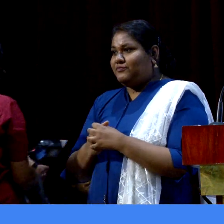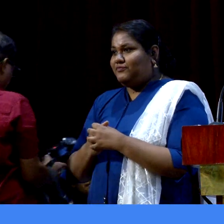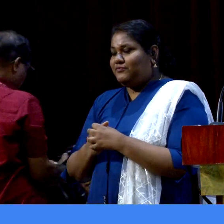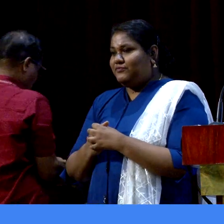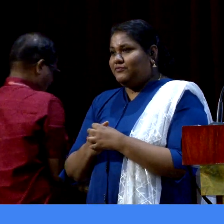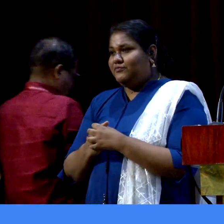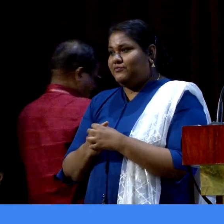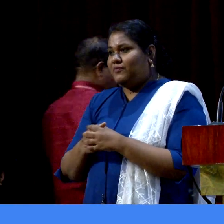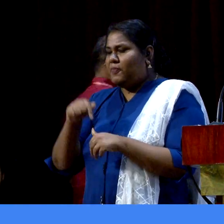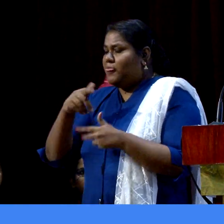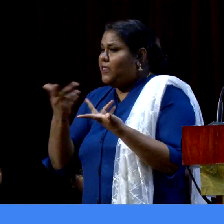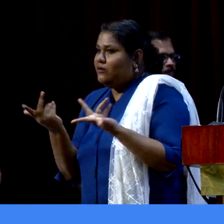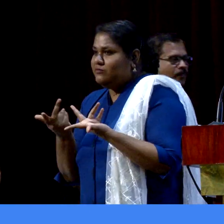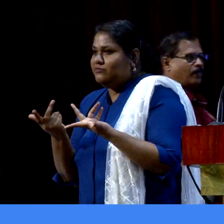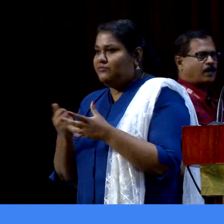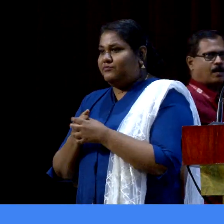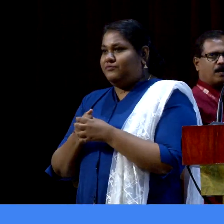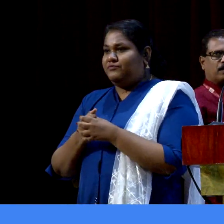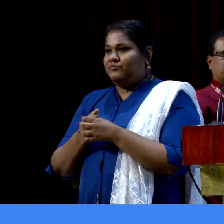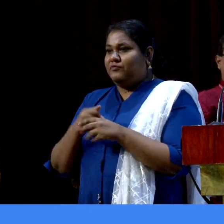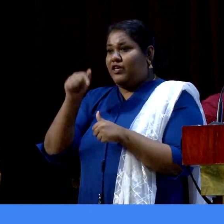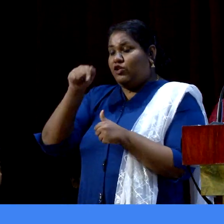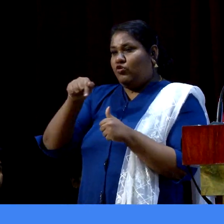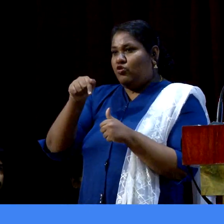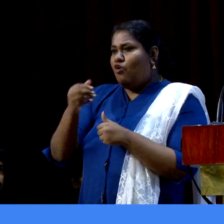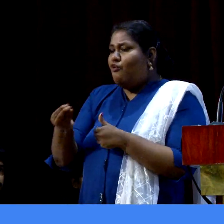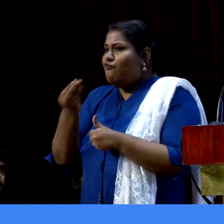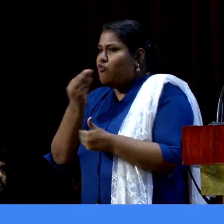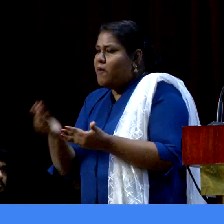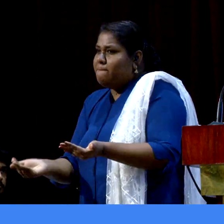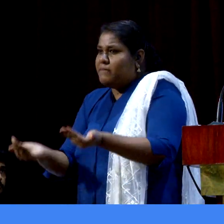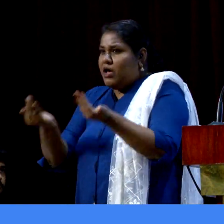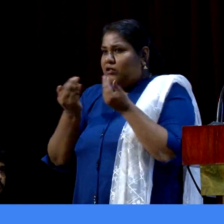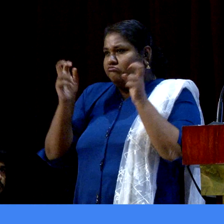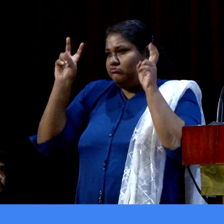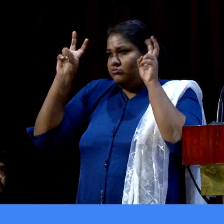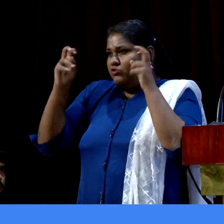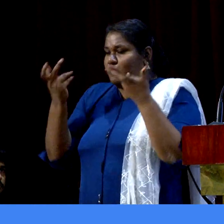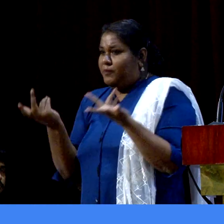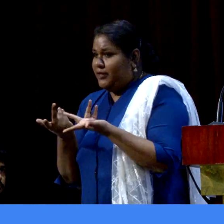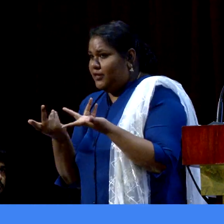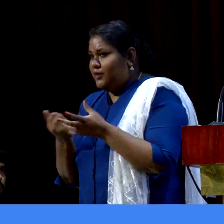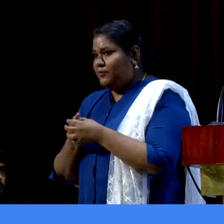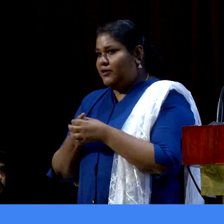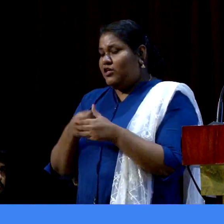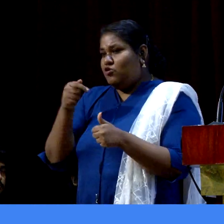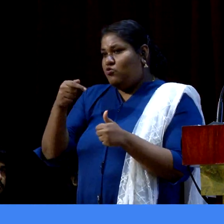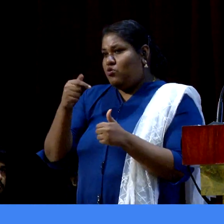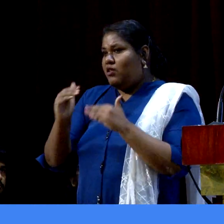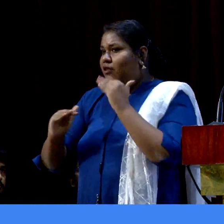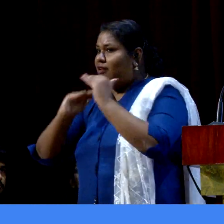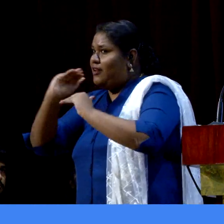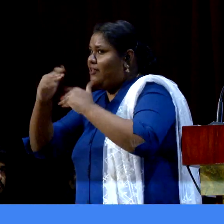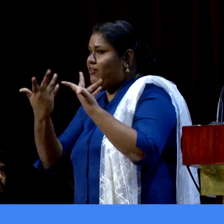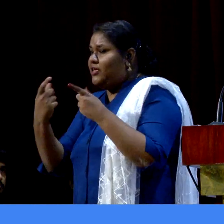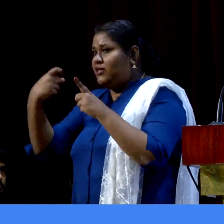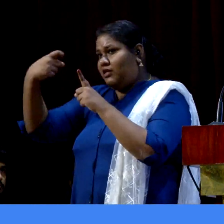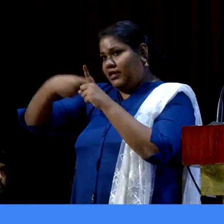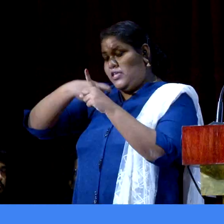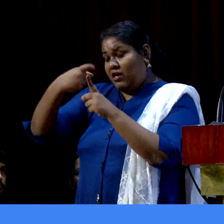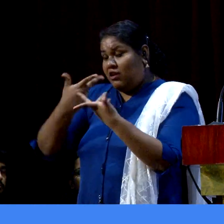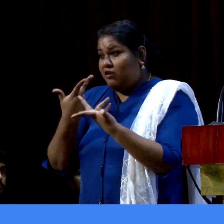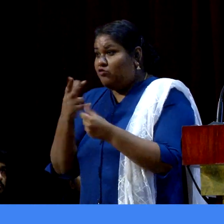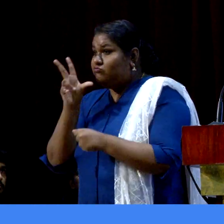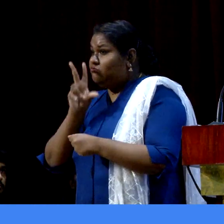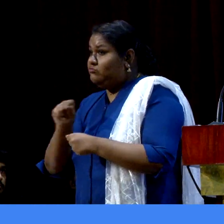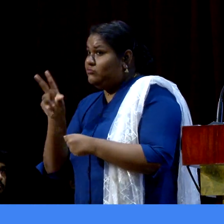விரும்புகிறேன். இந்த உணவின் பாதுகாப்பு சட்டம் என்ற பெயரால் உருவாக்கப்பட்டிருக்கக்கூடிய பல திட்டங்களை பற்றி, இங்கே கேரள அரசு எடுத்திருக்கக்கூடிய